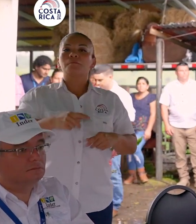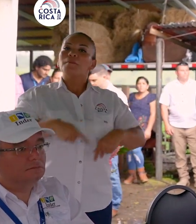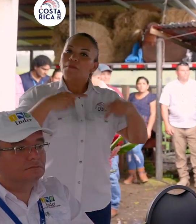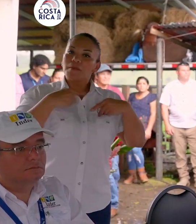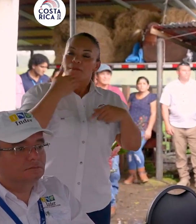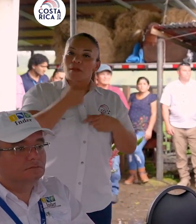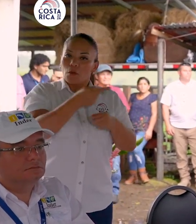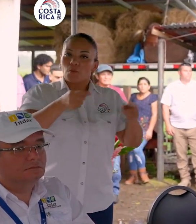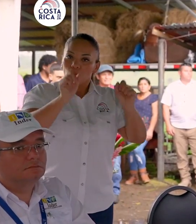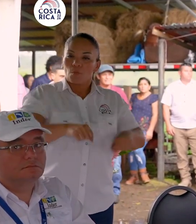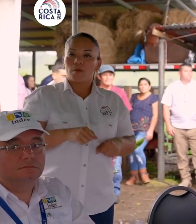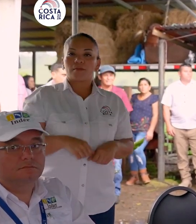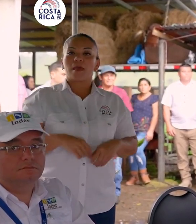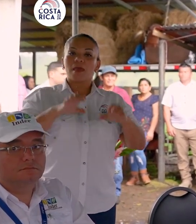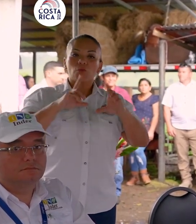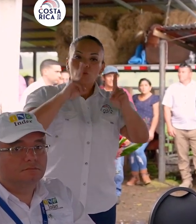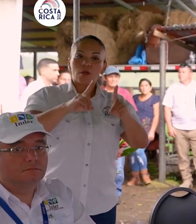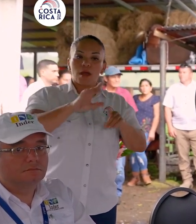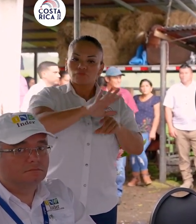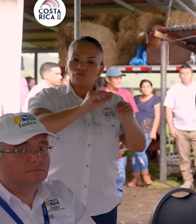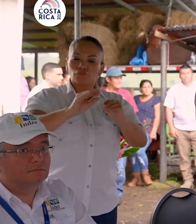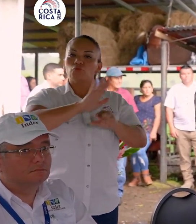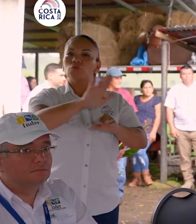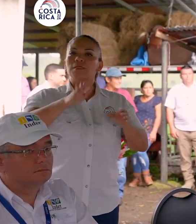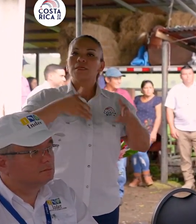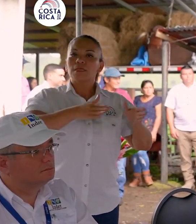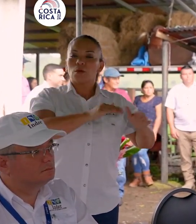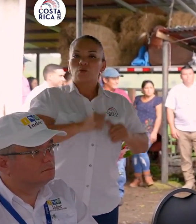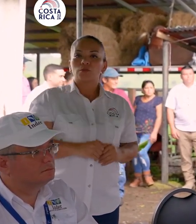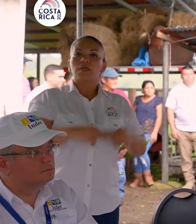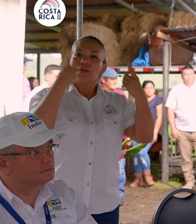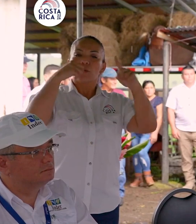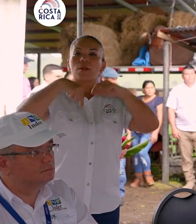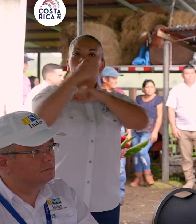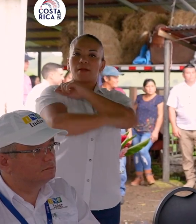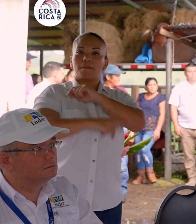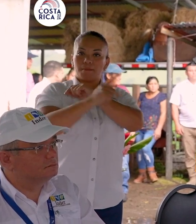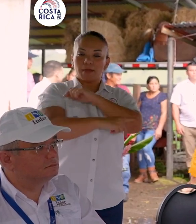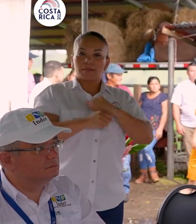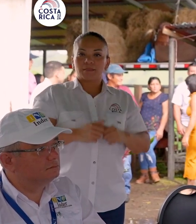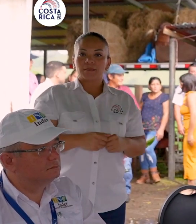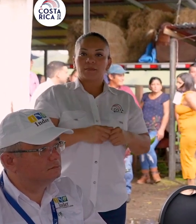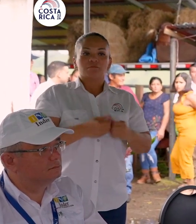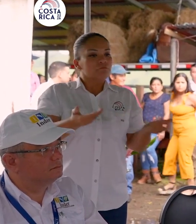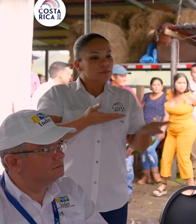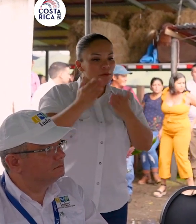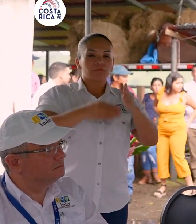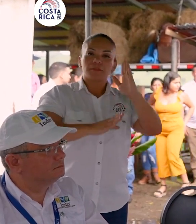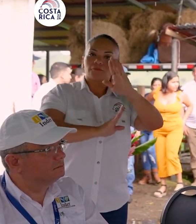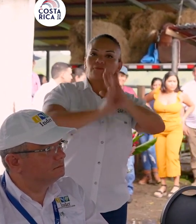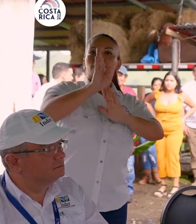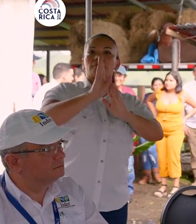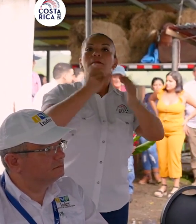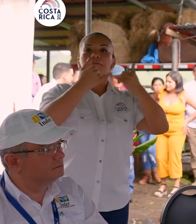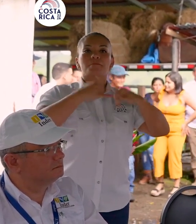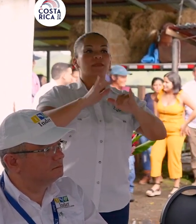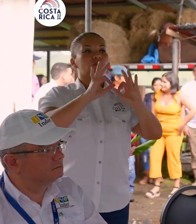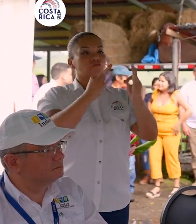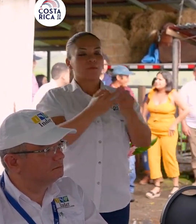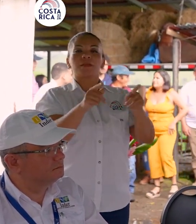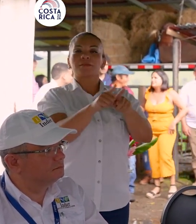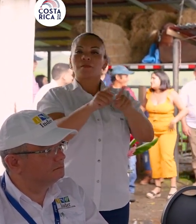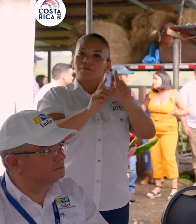mejor, educar a sus hijos y llevar al país adelante mientras sacan a sus